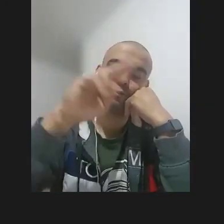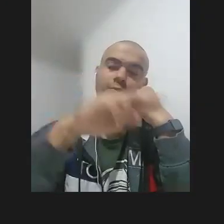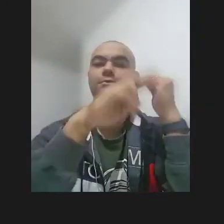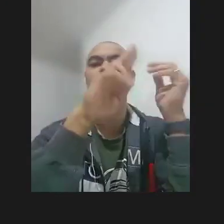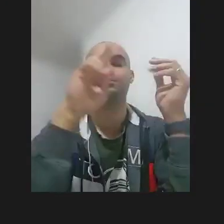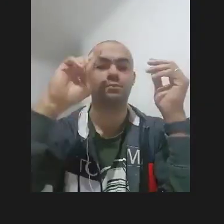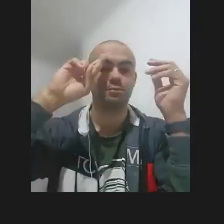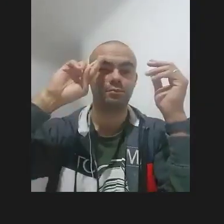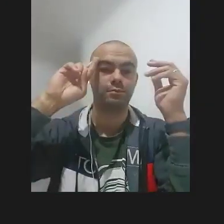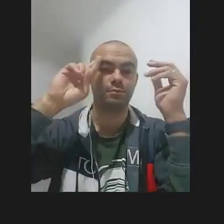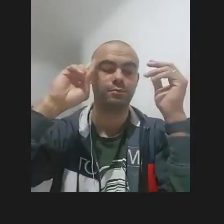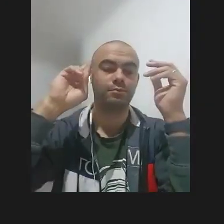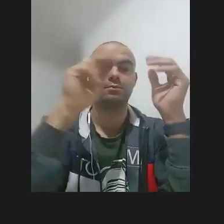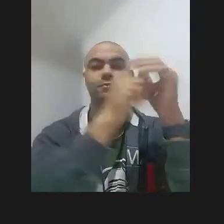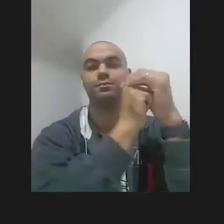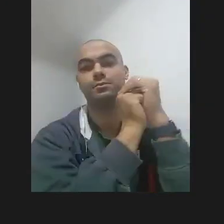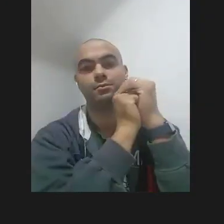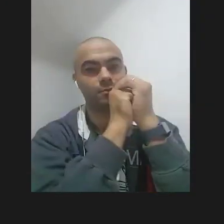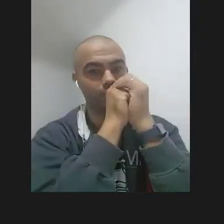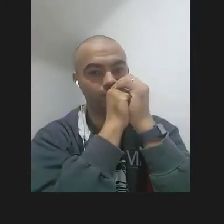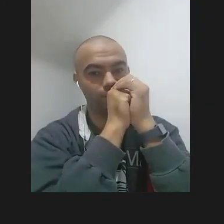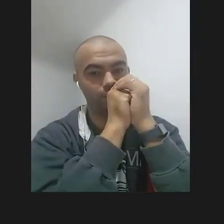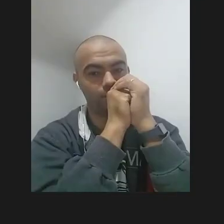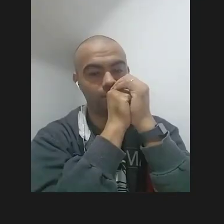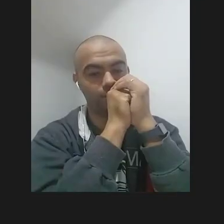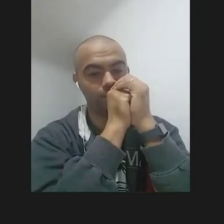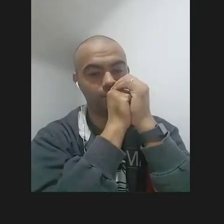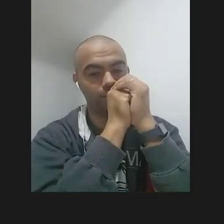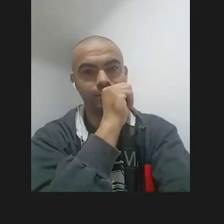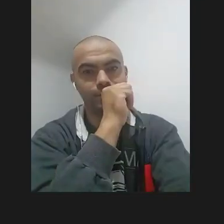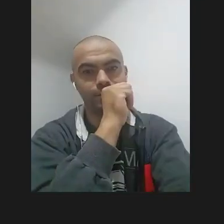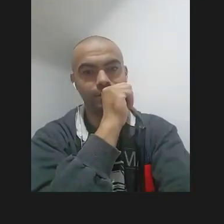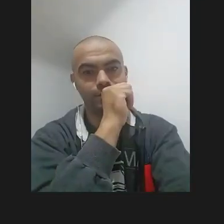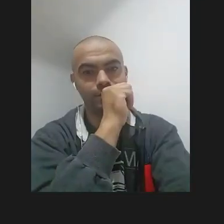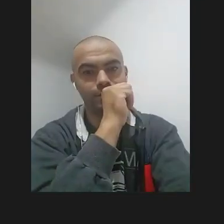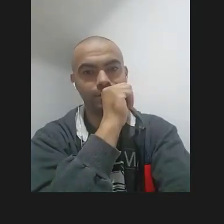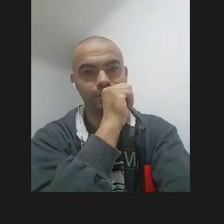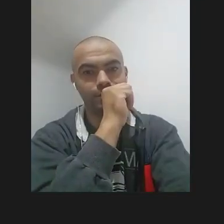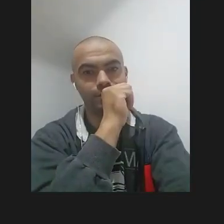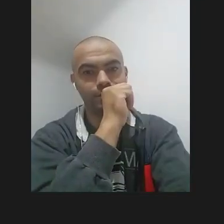tá? Se tiver mais alguma pergunta, é só fazer. Vai de novo a pergunta.